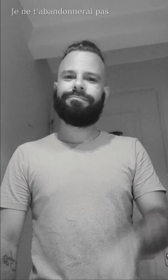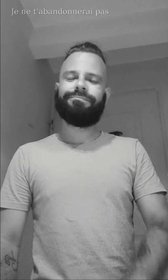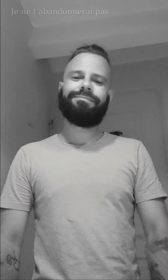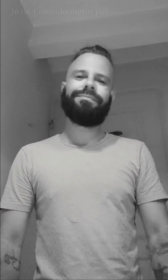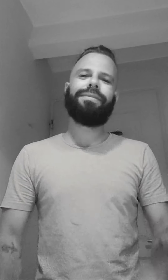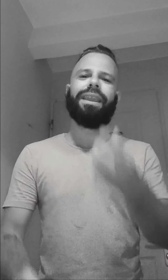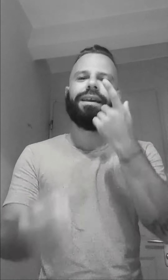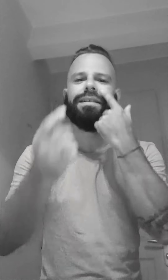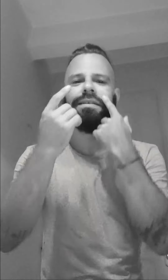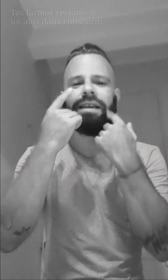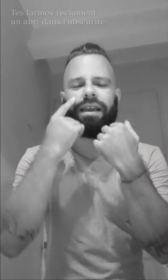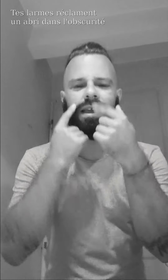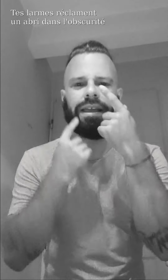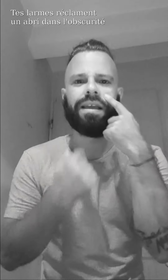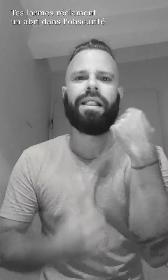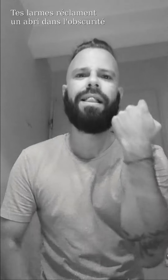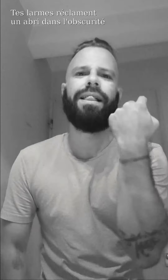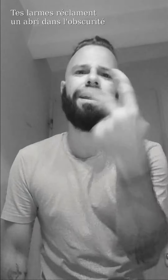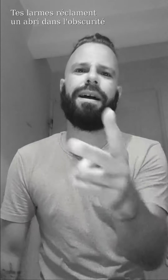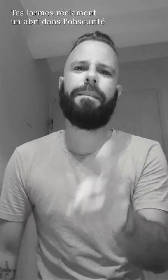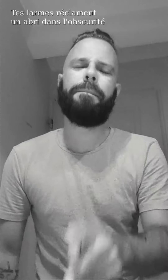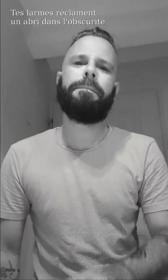pas. Tes larmes